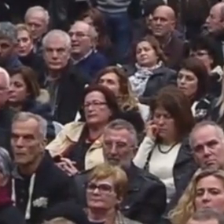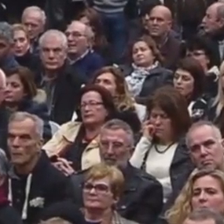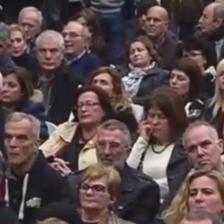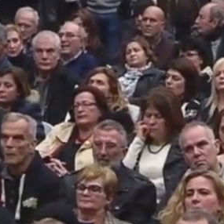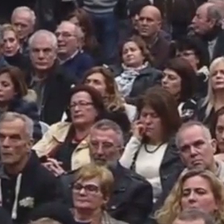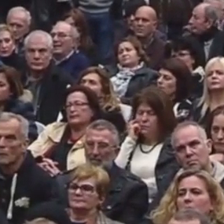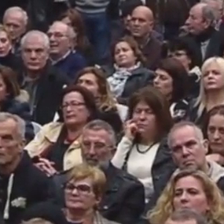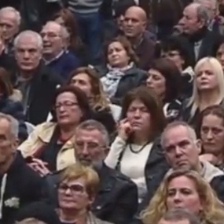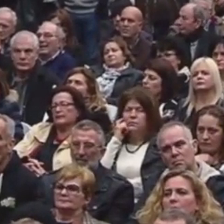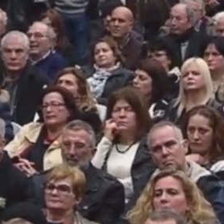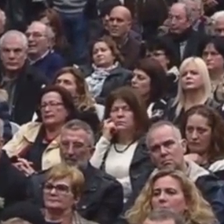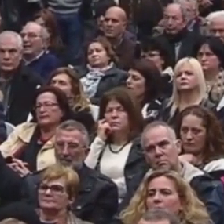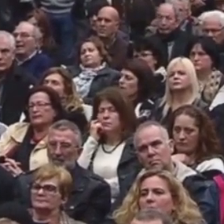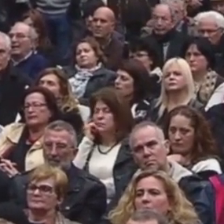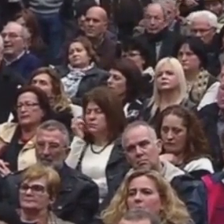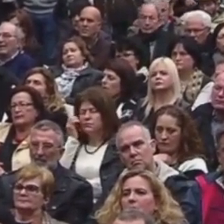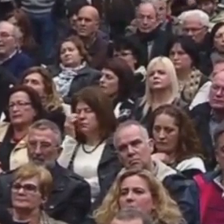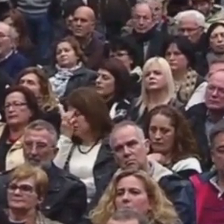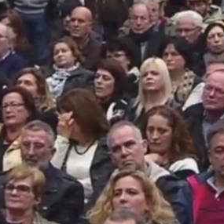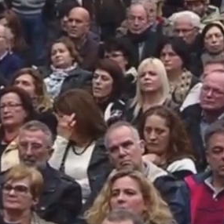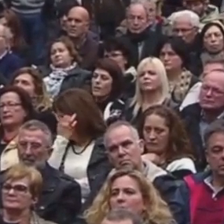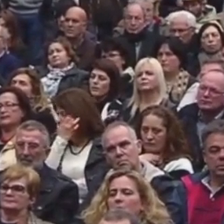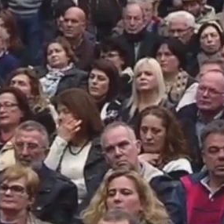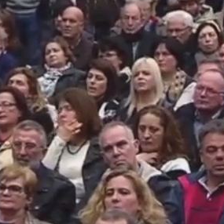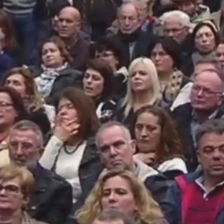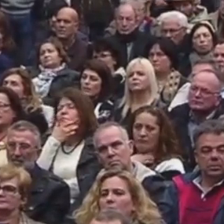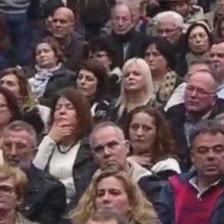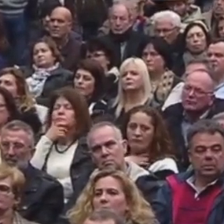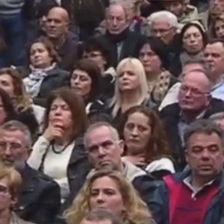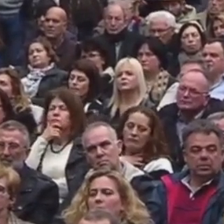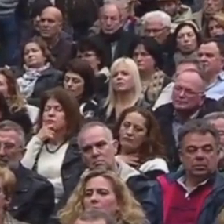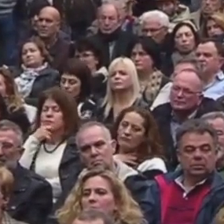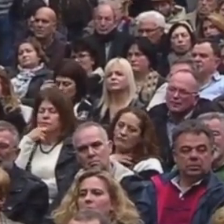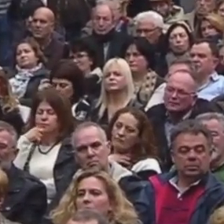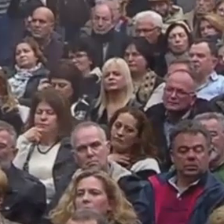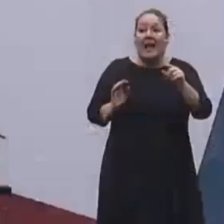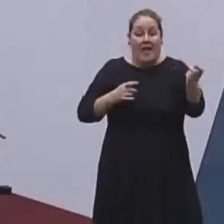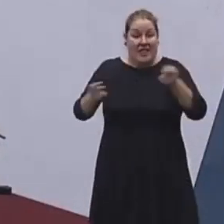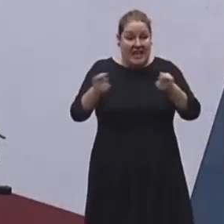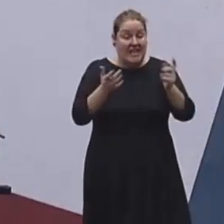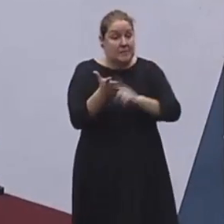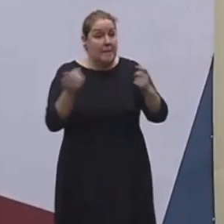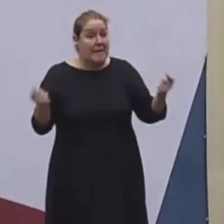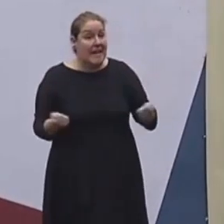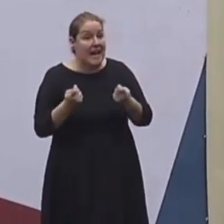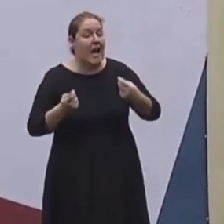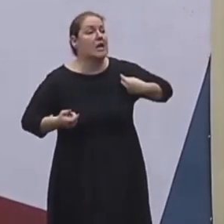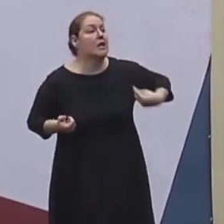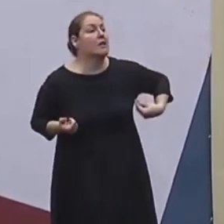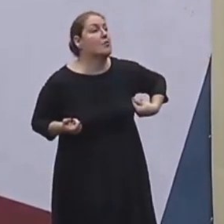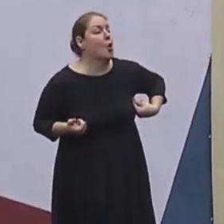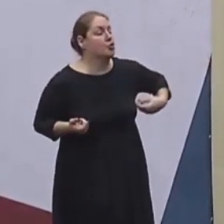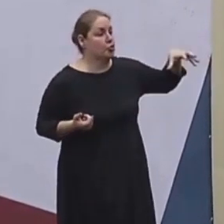της ΔΕΙΑΠ δωρεάν, όπως γίνεται και με το νερό του Γλαύκου. Την διαχείριση πρέπει να την κάνει δημόσιος κρατικός